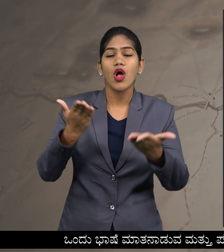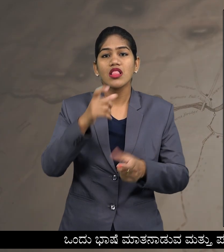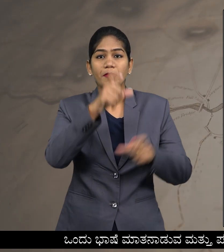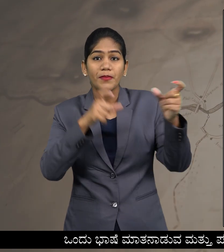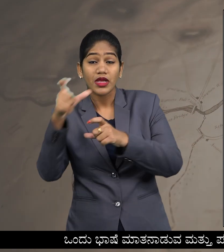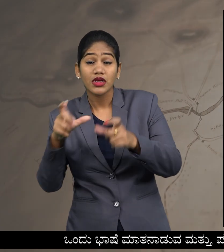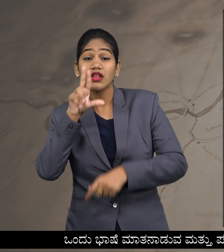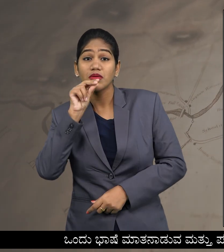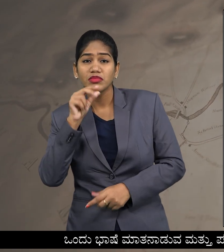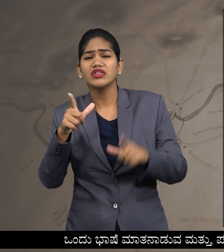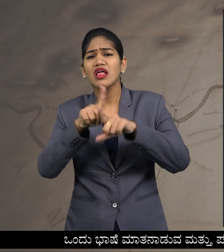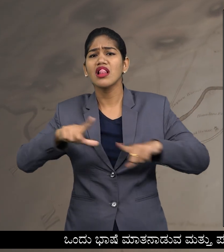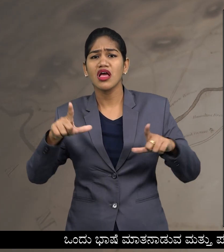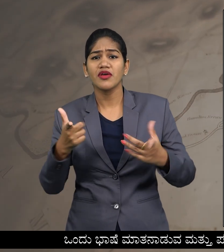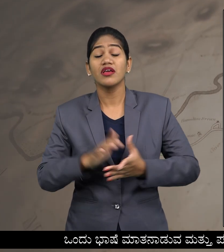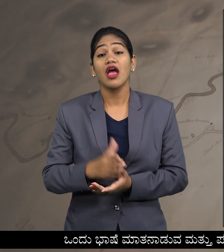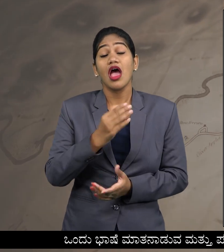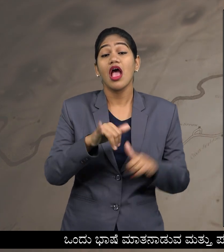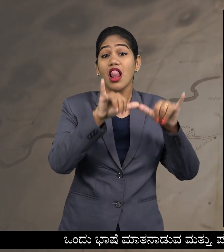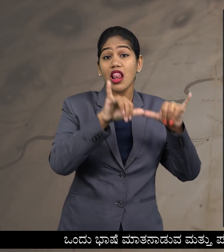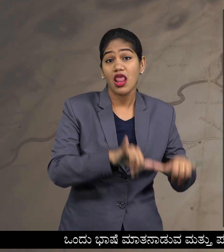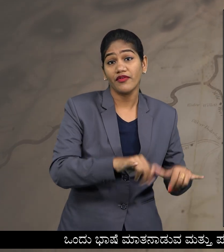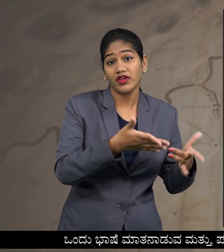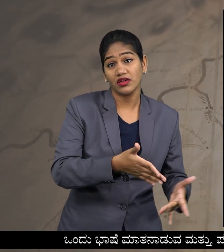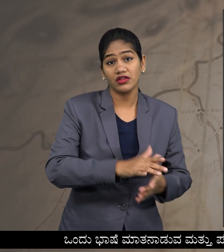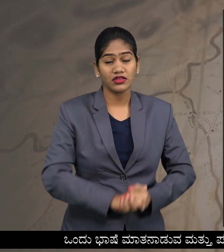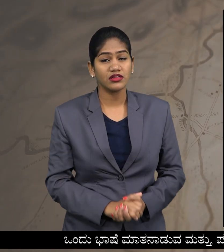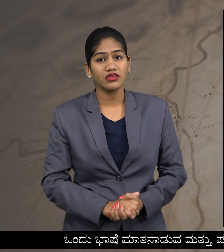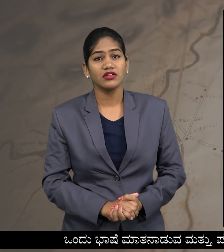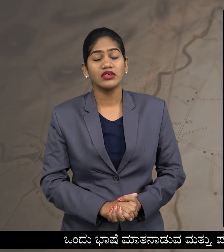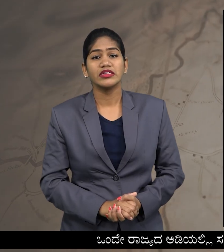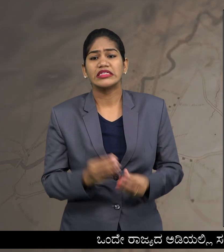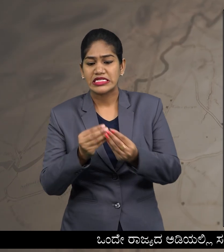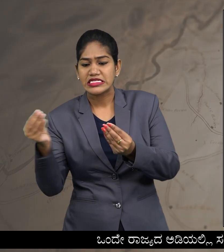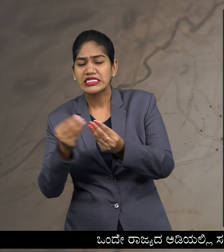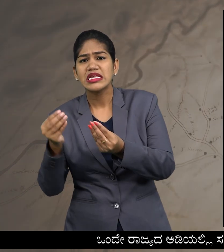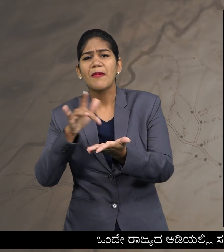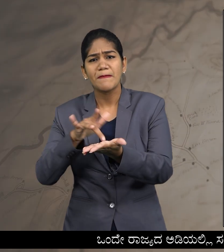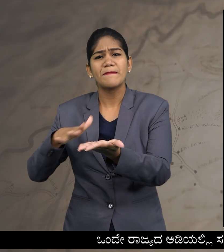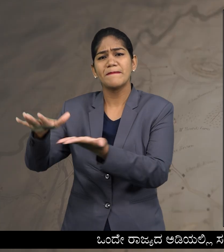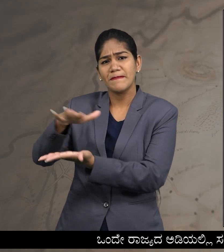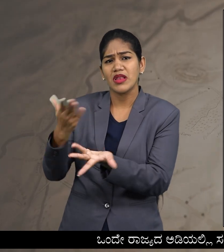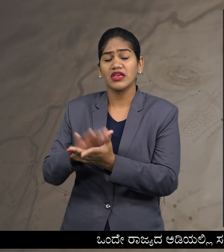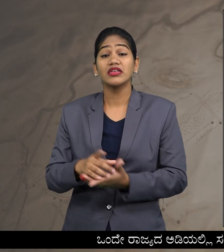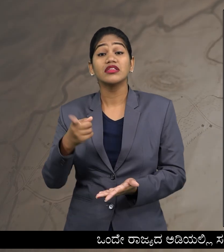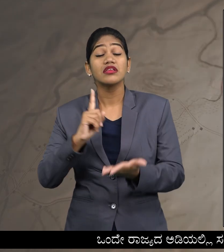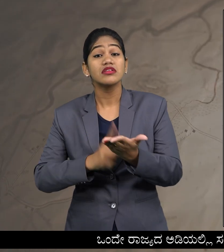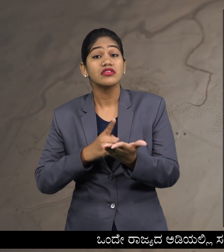ಒಂದು ಭಾಷೆ ಮಾತನಾಡುವ ಮತ್ತು ಪಕ್ಕದ ಪ್ರದೇಶಗಳಲ್ಲಿ ವಾಸಿಸುವ ಎಲ್ಲ ಜನರು ಒಂದೇ ರಾಜ್ಯದ